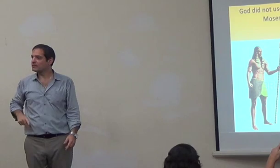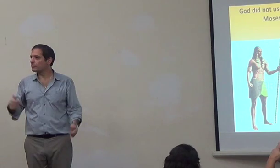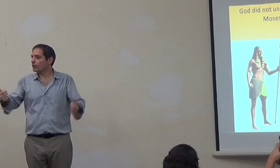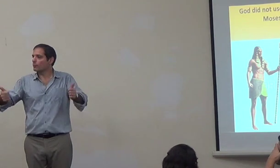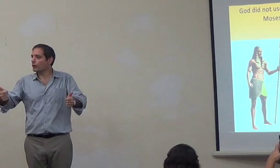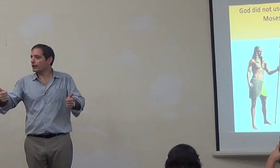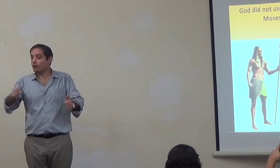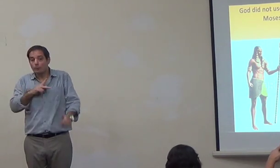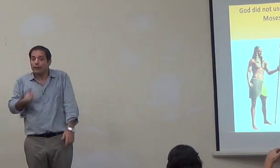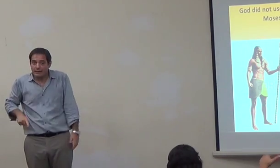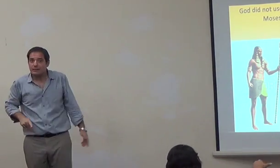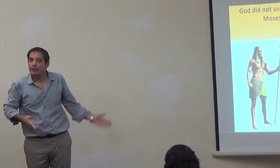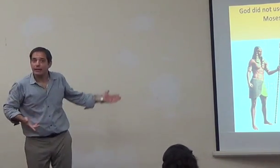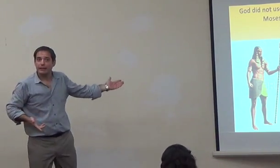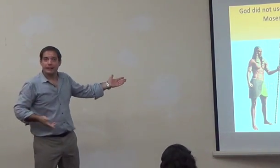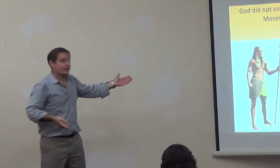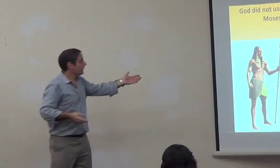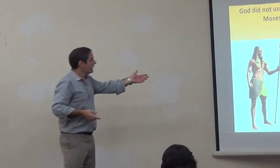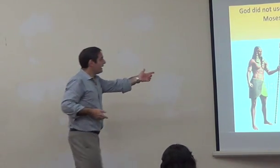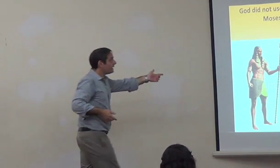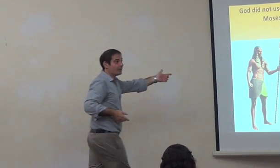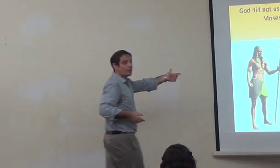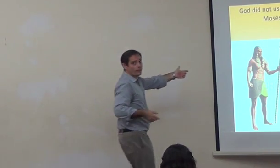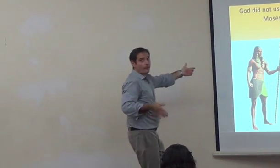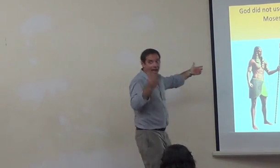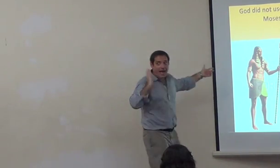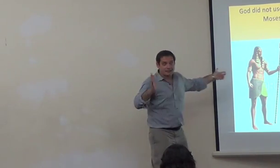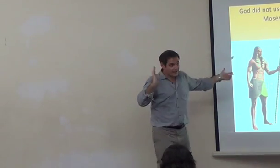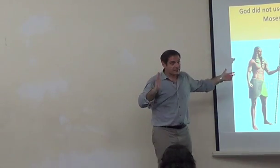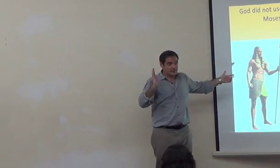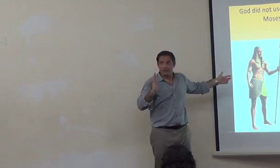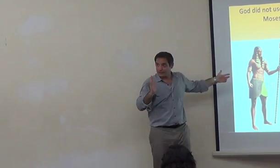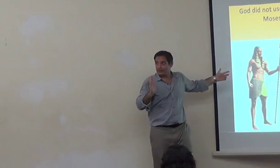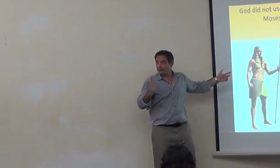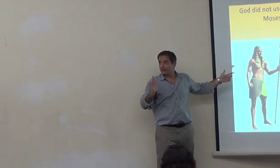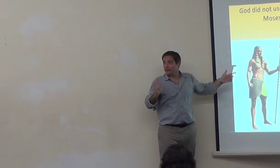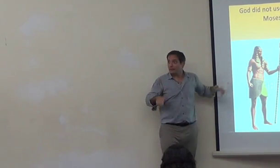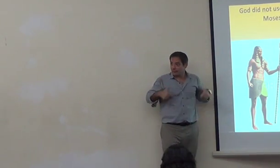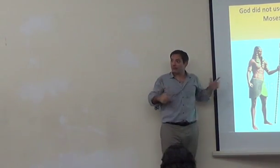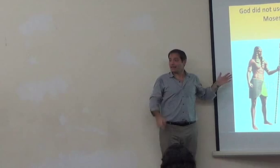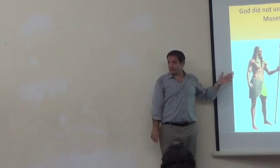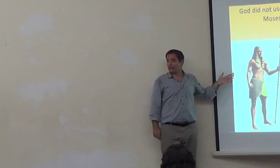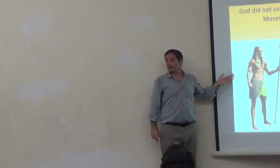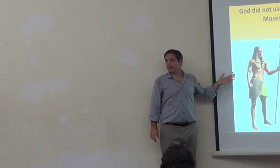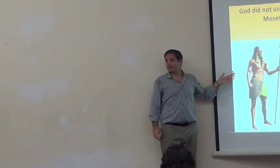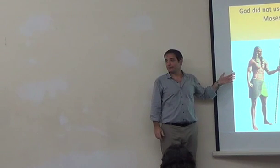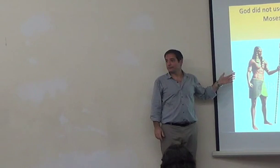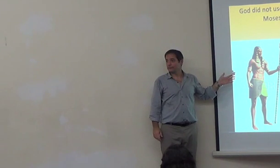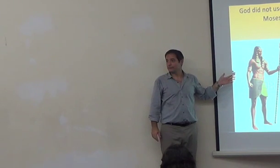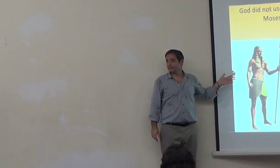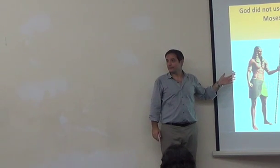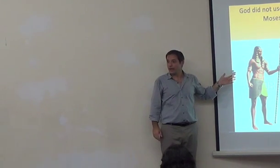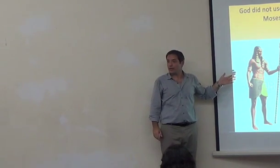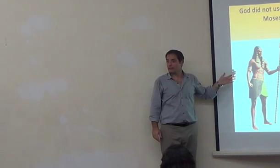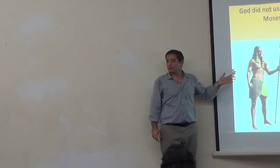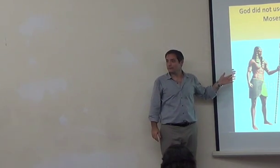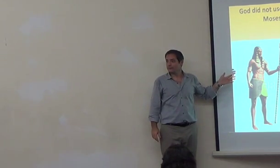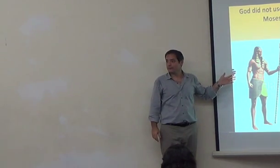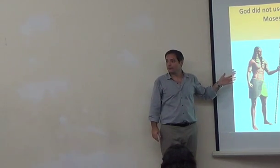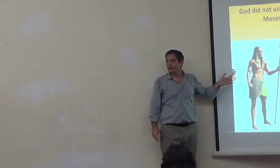Como un príncipe. ¿Cómo qué? Como un príncipe. Él antes vivía así.